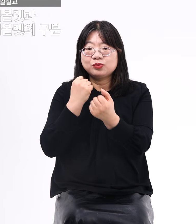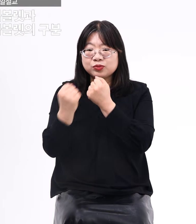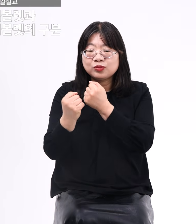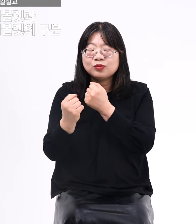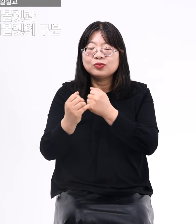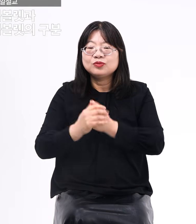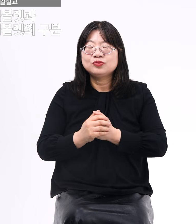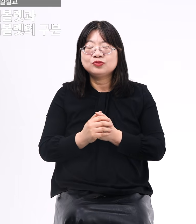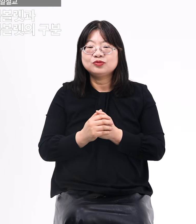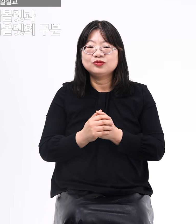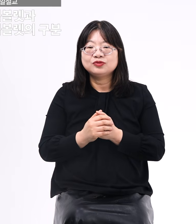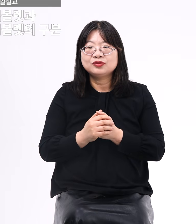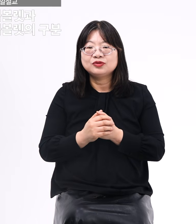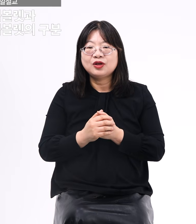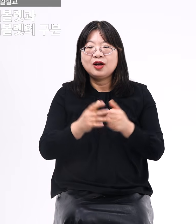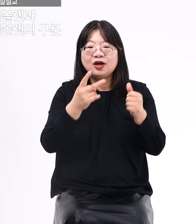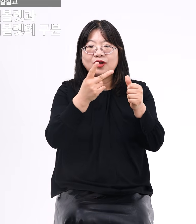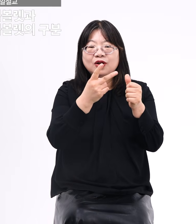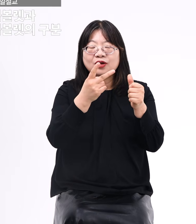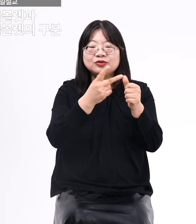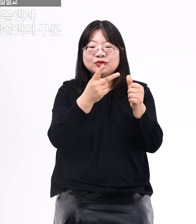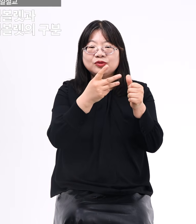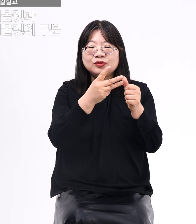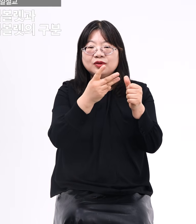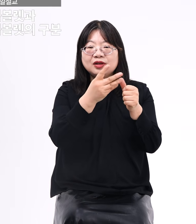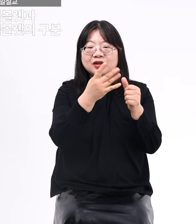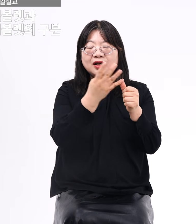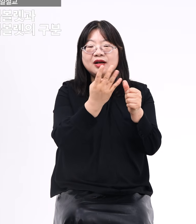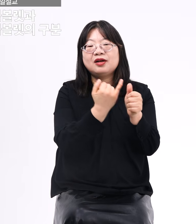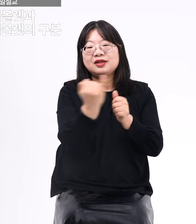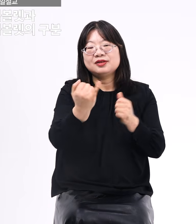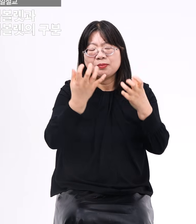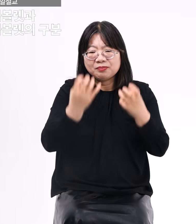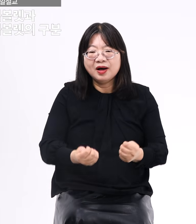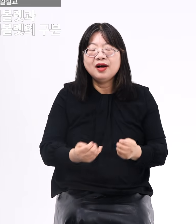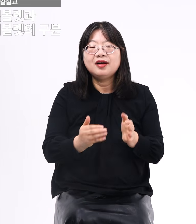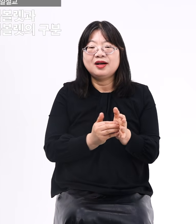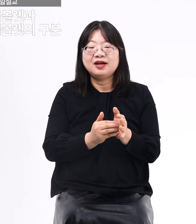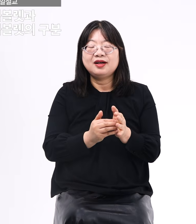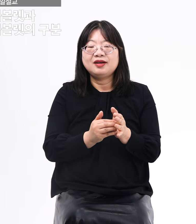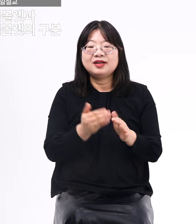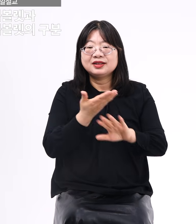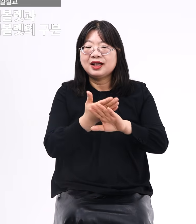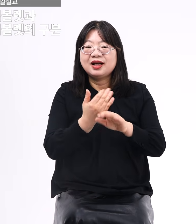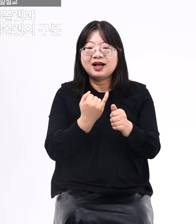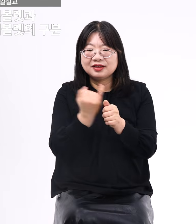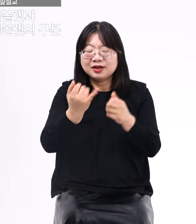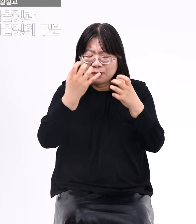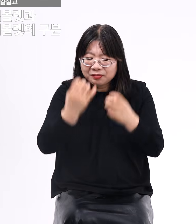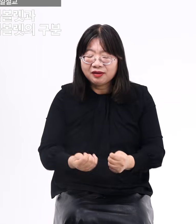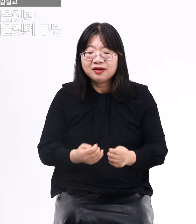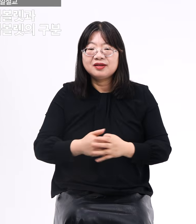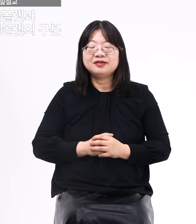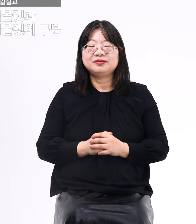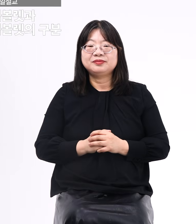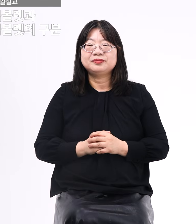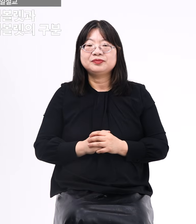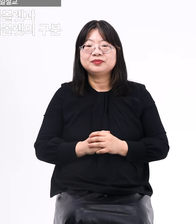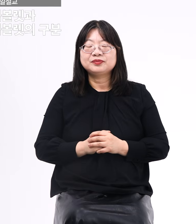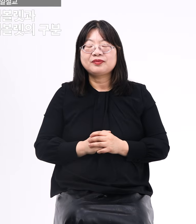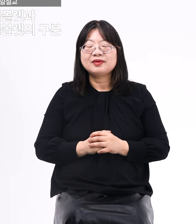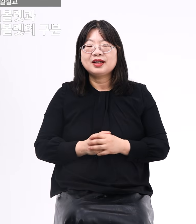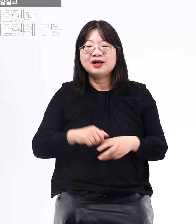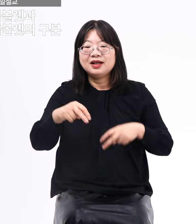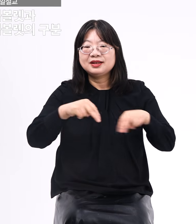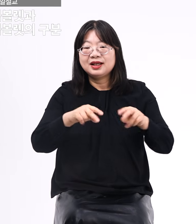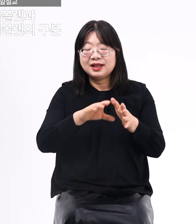얘기예요? 세칸이 있었다는 얘기예요. 첩이 있었다는 얘기예요. 다른 아내가 있었다는 얘기예요. 이게